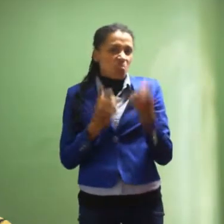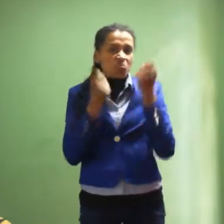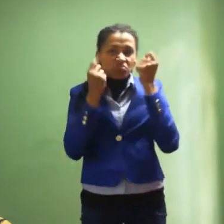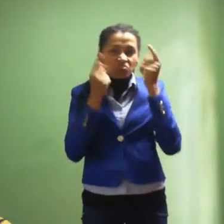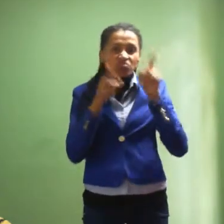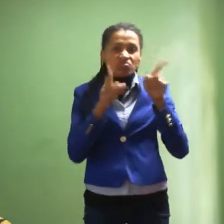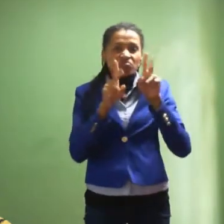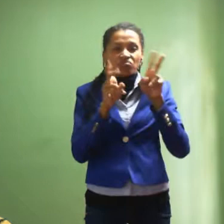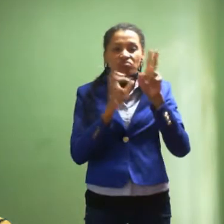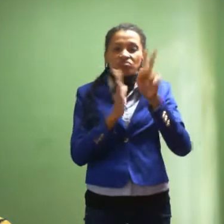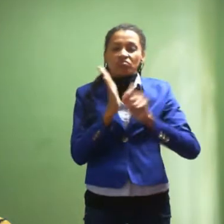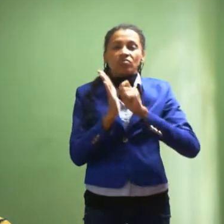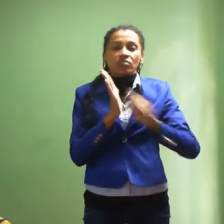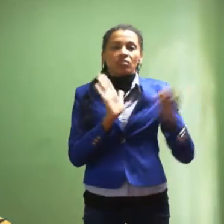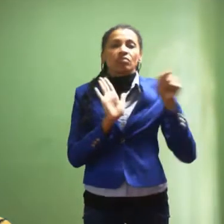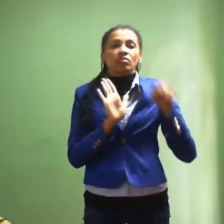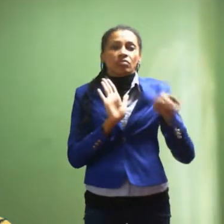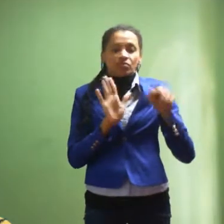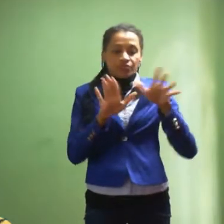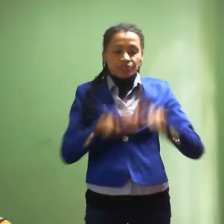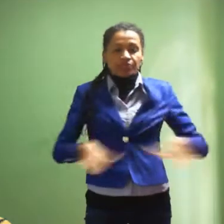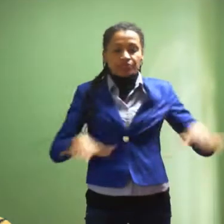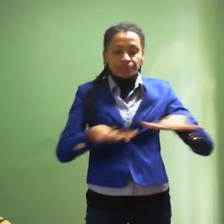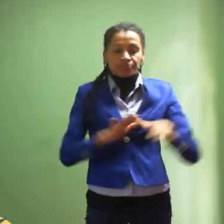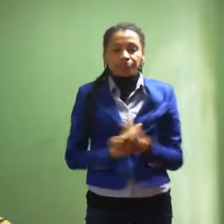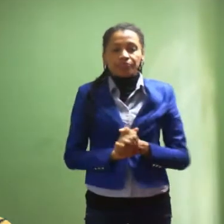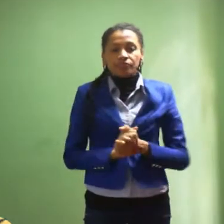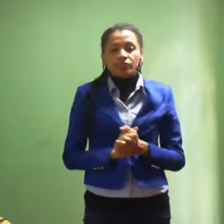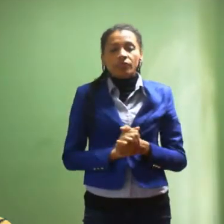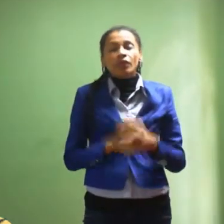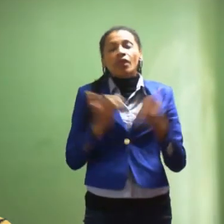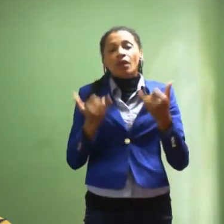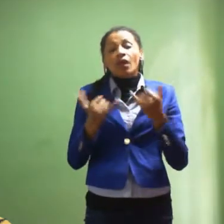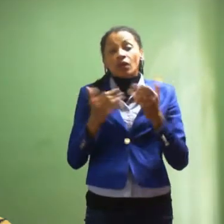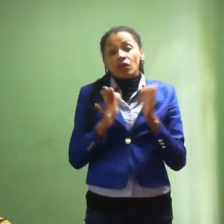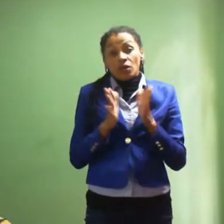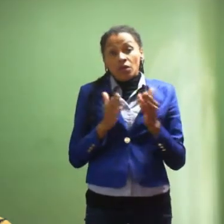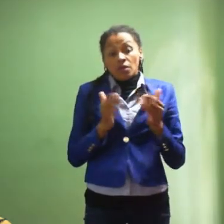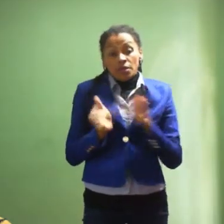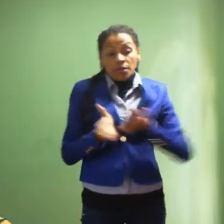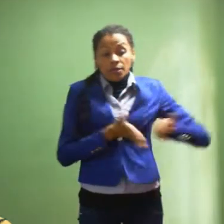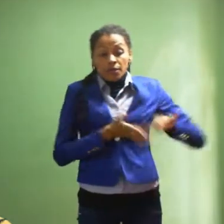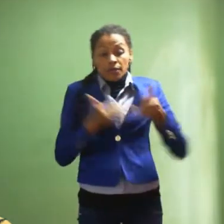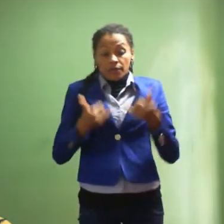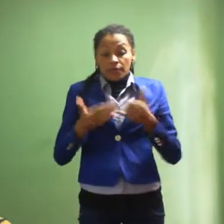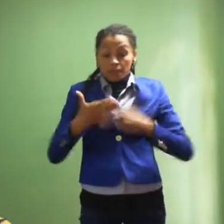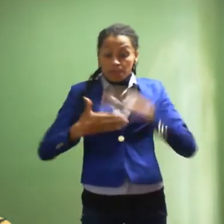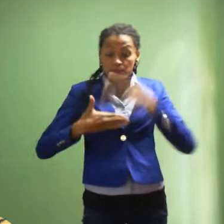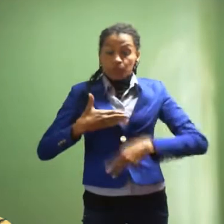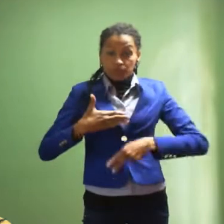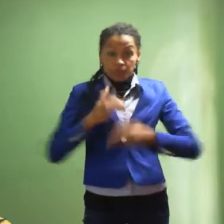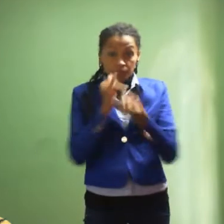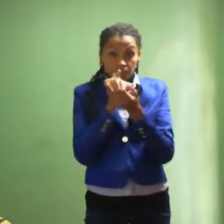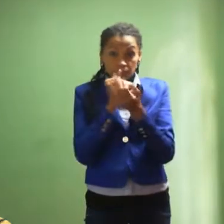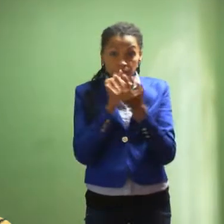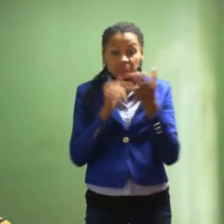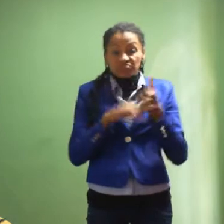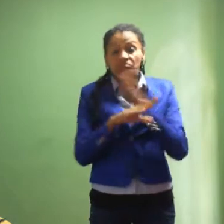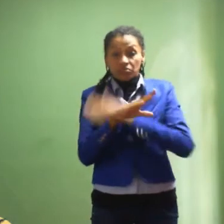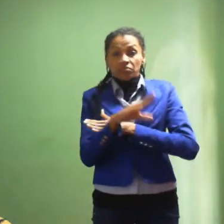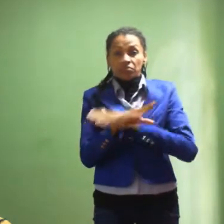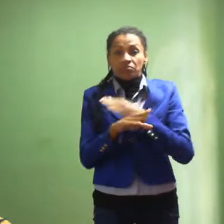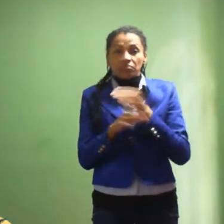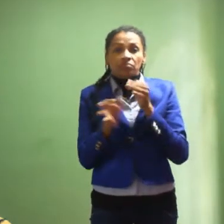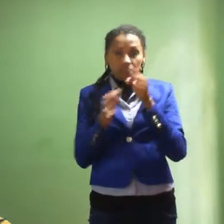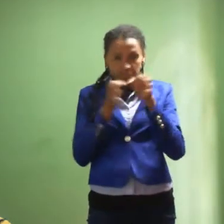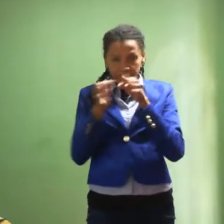este espacio. Con respecto a los proyectos pedagógicos, pueden ustedes consultar la videoconferencia previa en la que